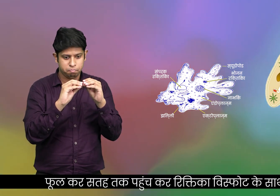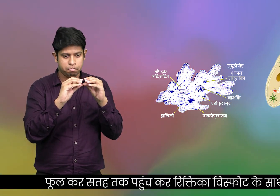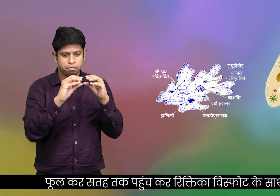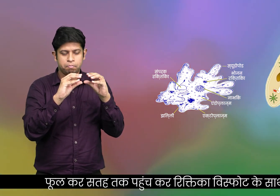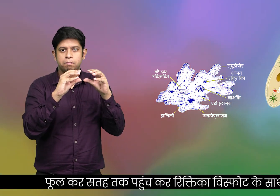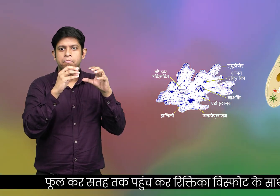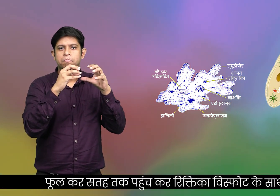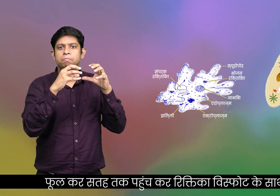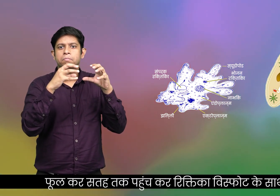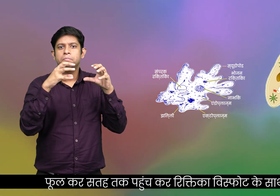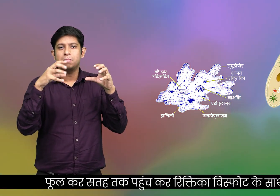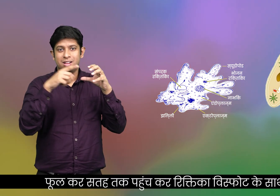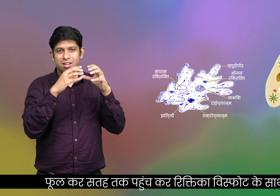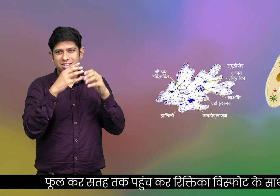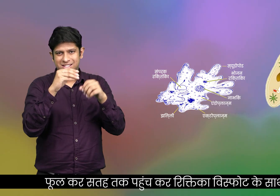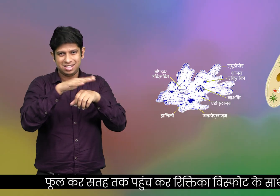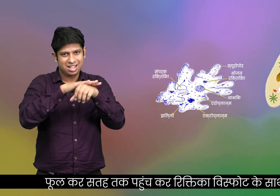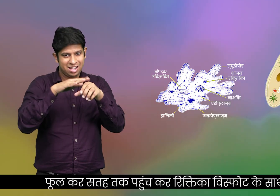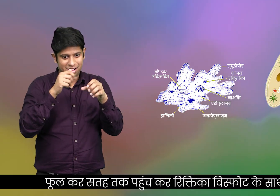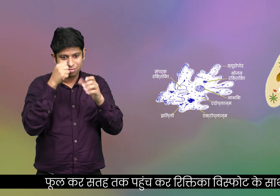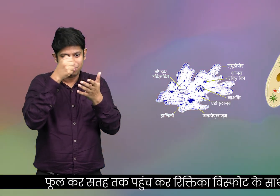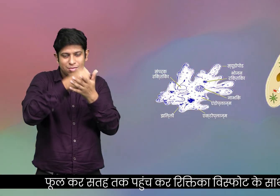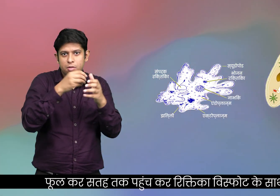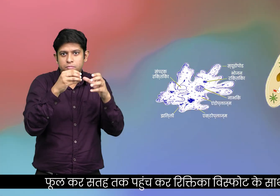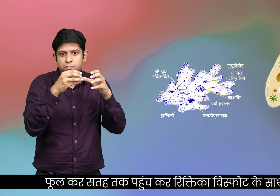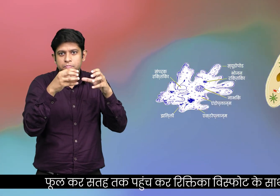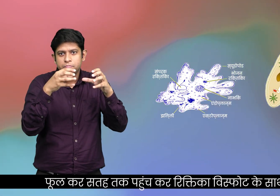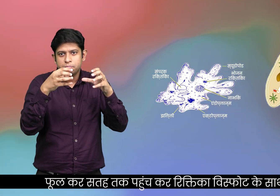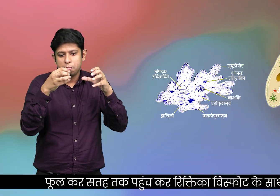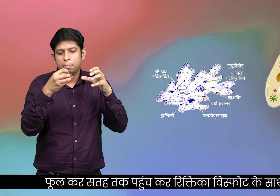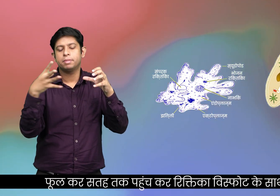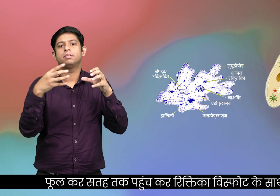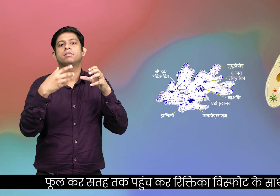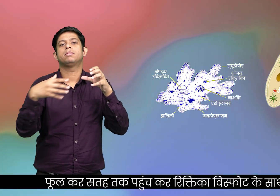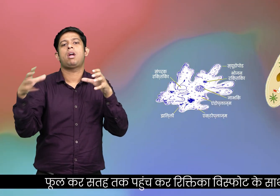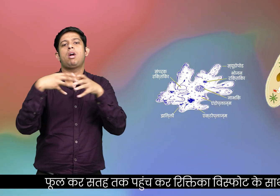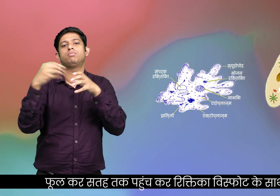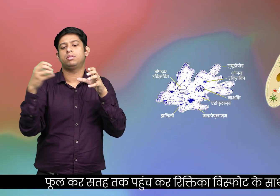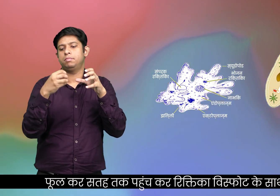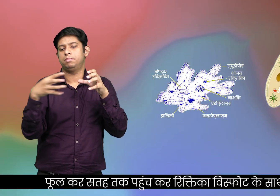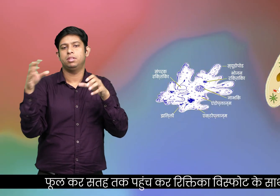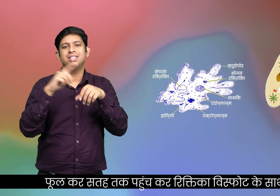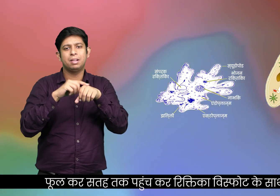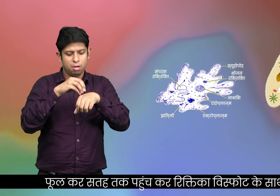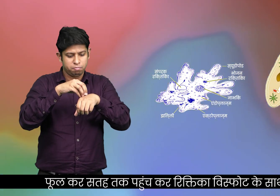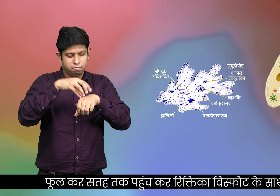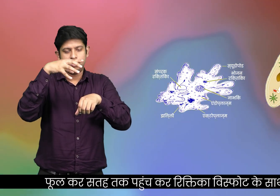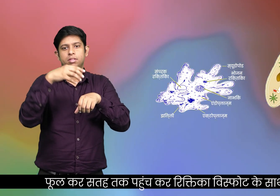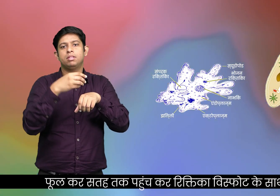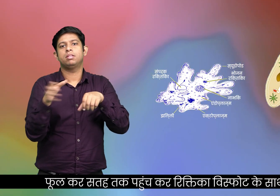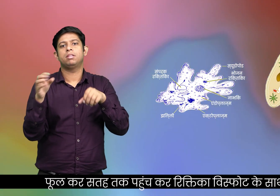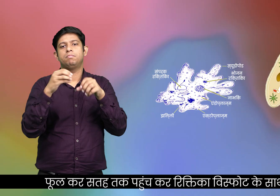तक पहुंचकर रिक्तिका विस्फोट के साथ इन्हें बाहर छोड़ता है।